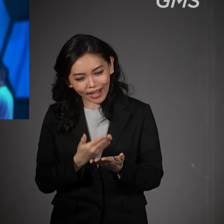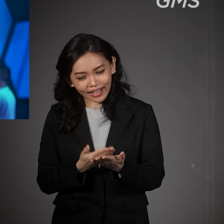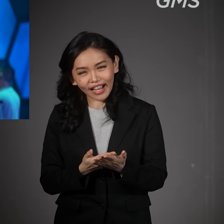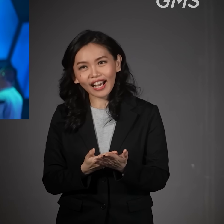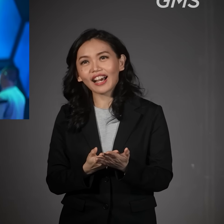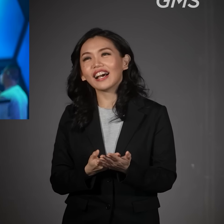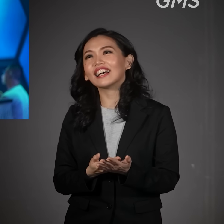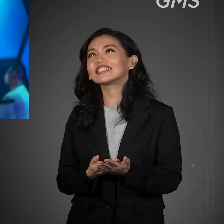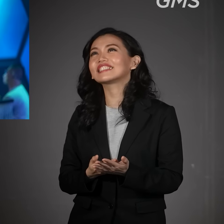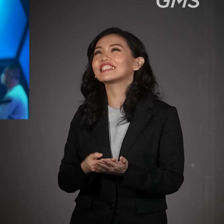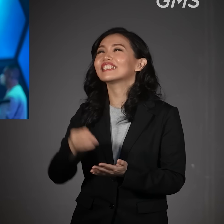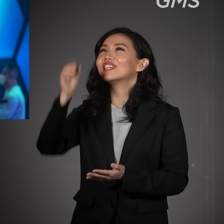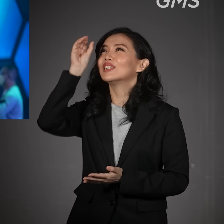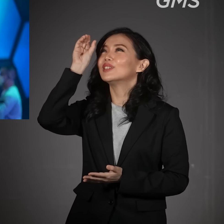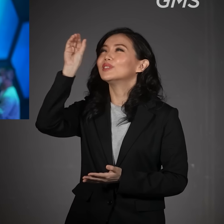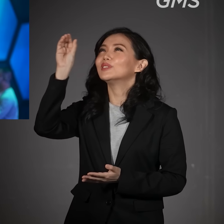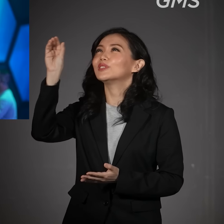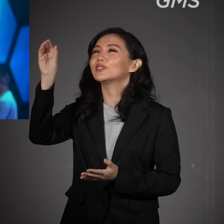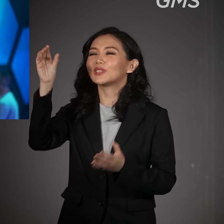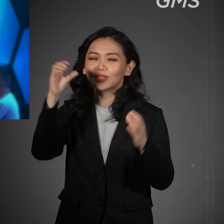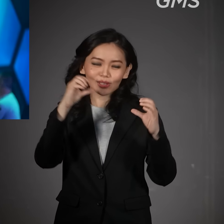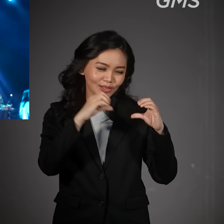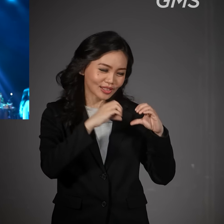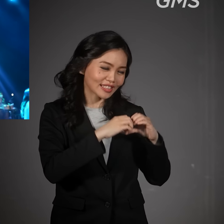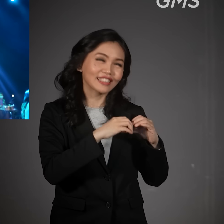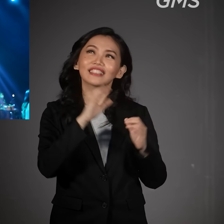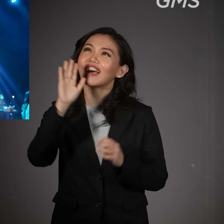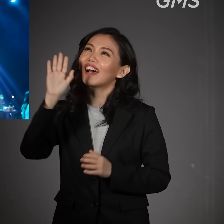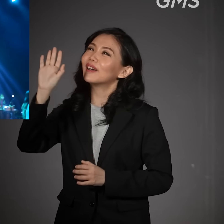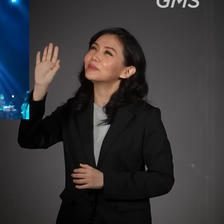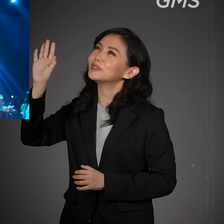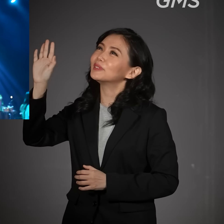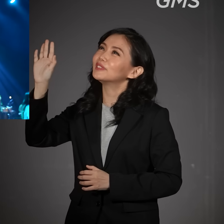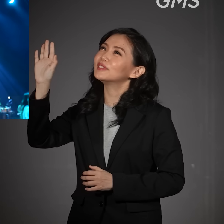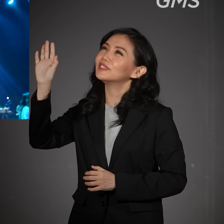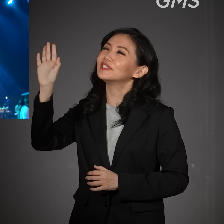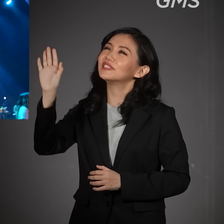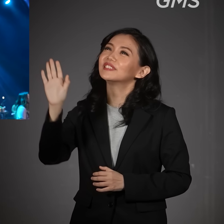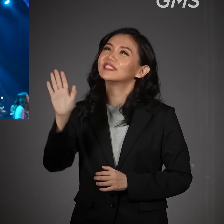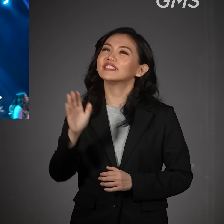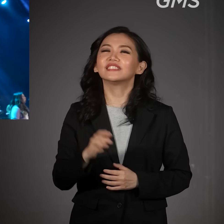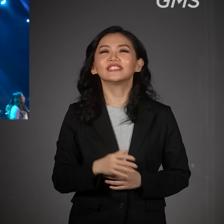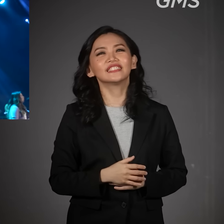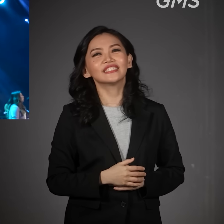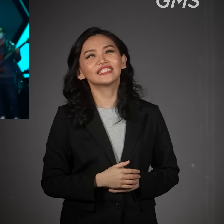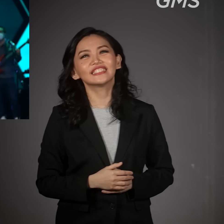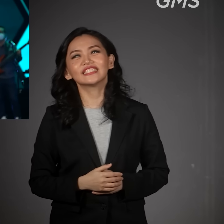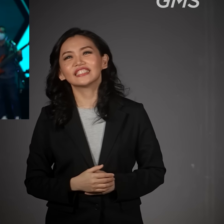Terima kasih buat cinta-Mu.